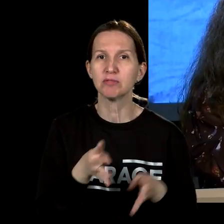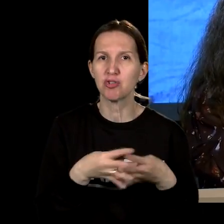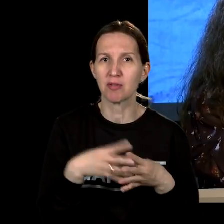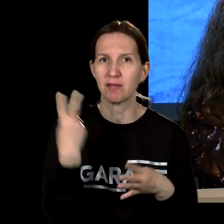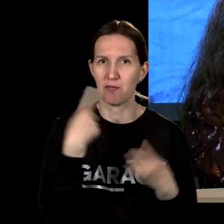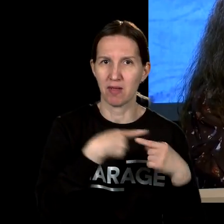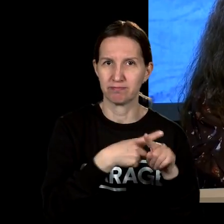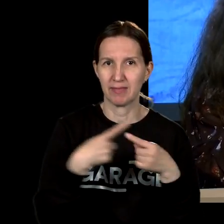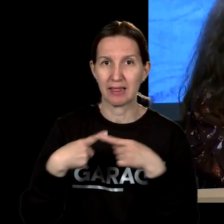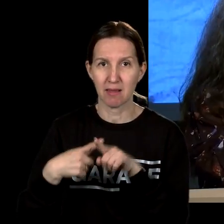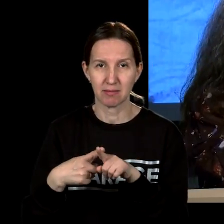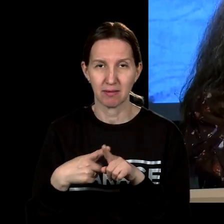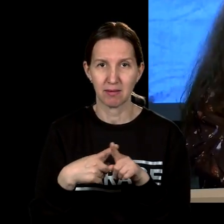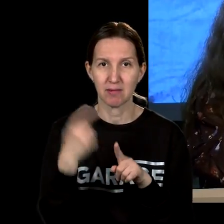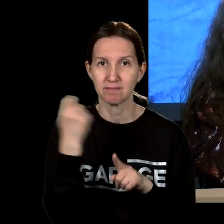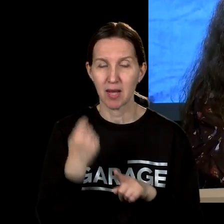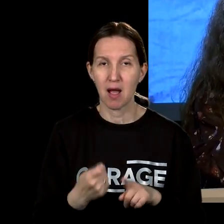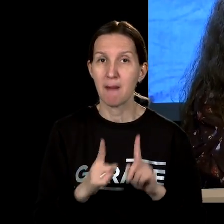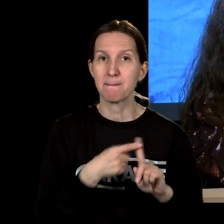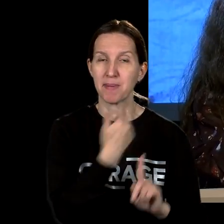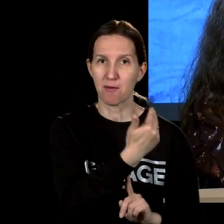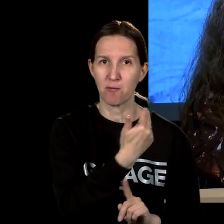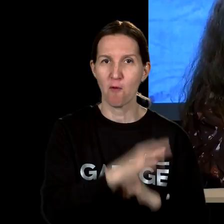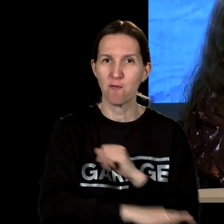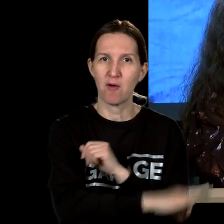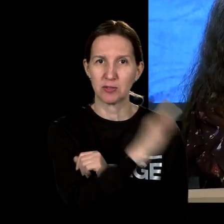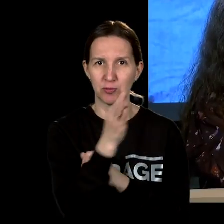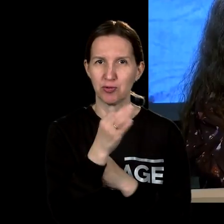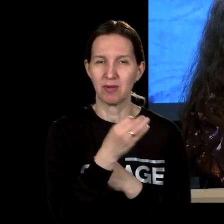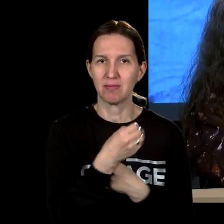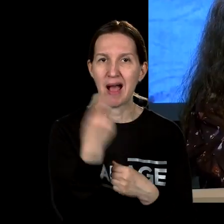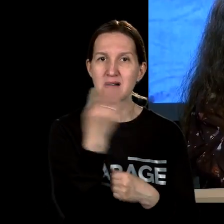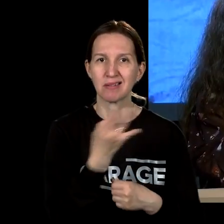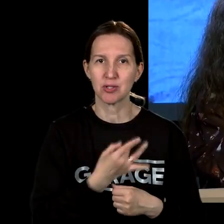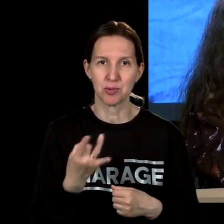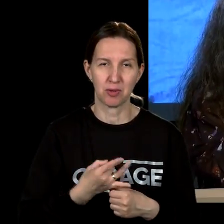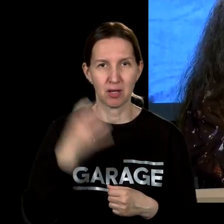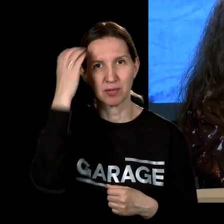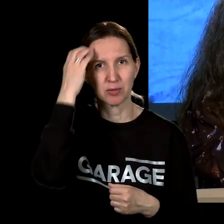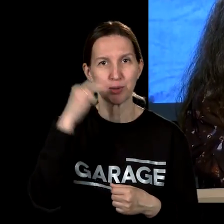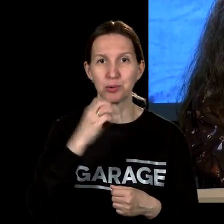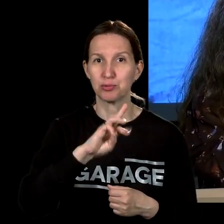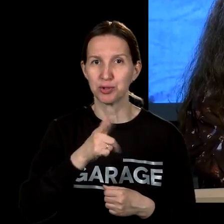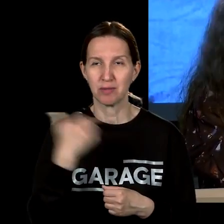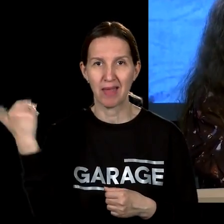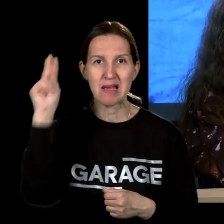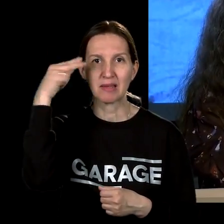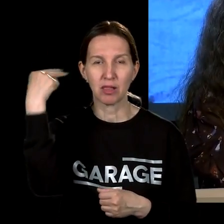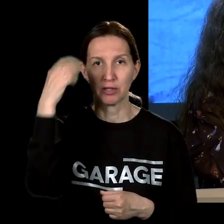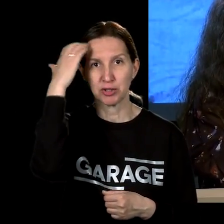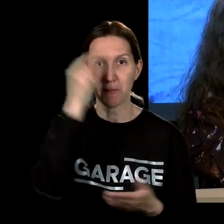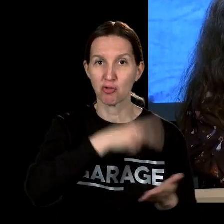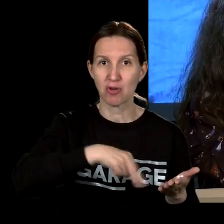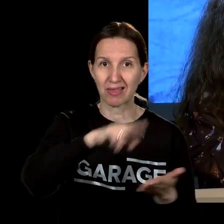Он сочетает две техники. Он сочетает дальневосточную технику рисунка тушью, китайскими чернилами, и живопись